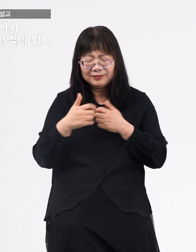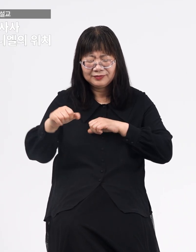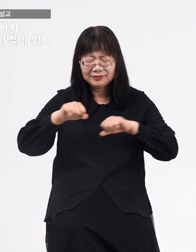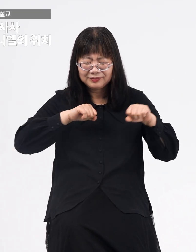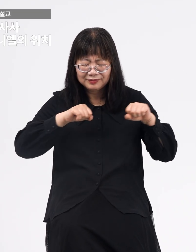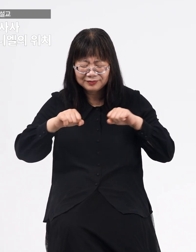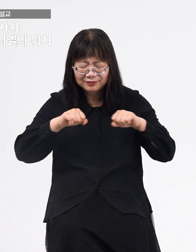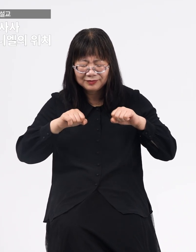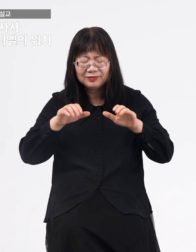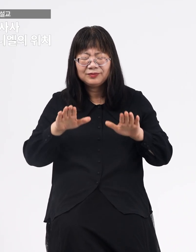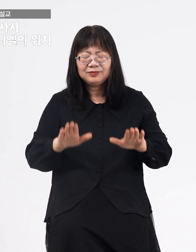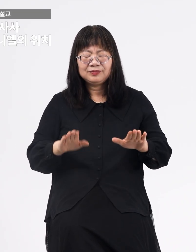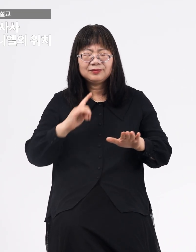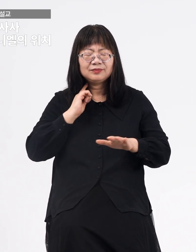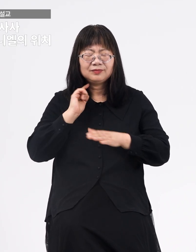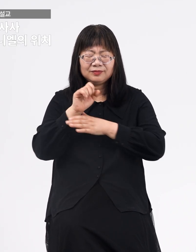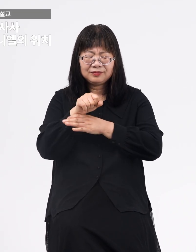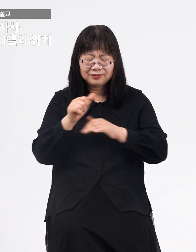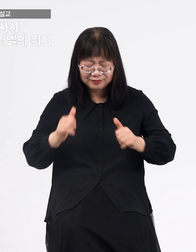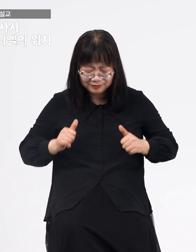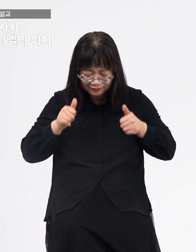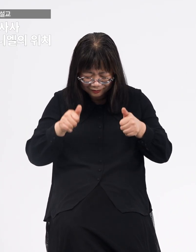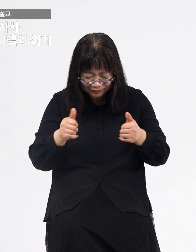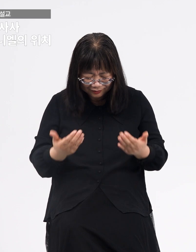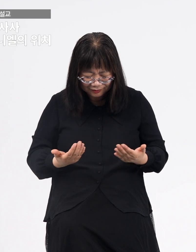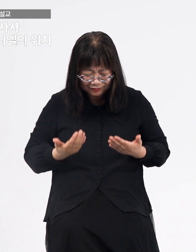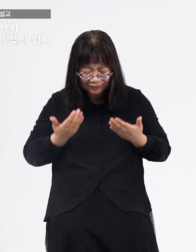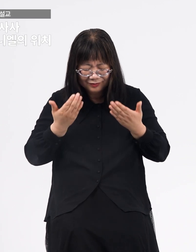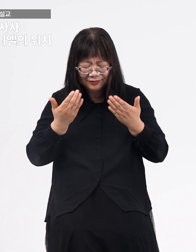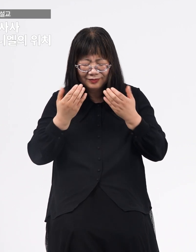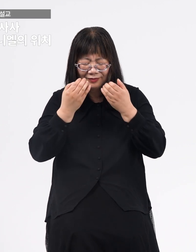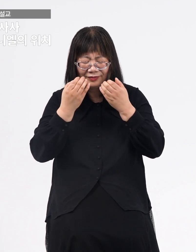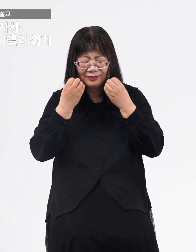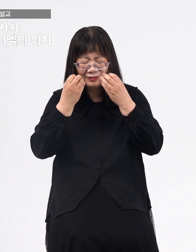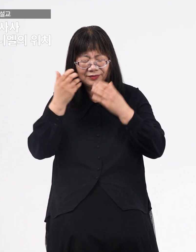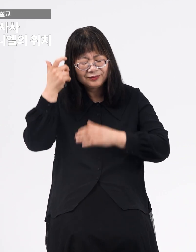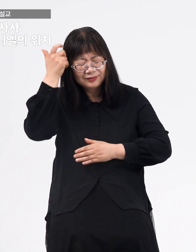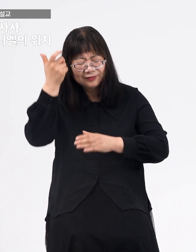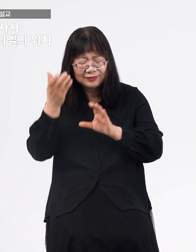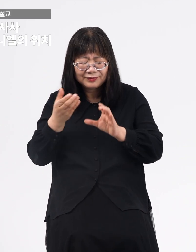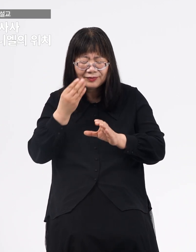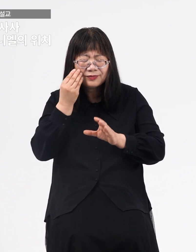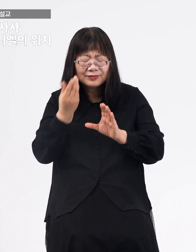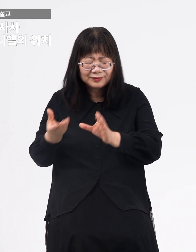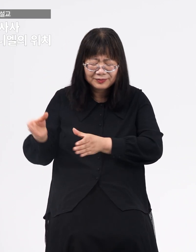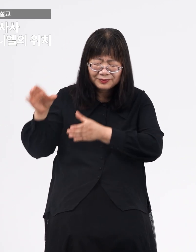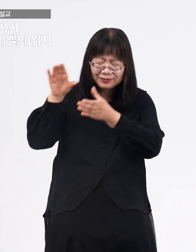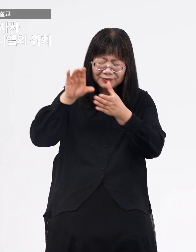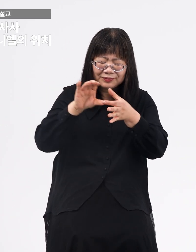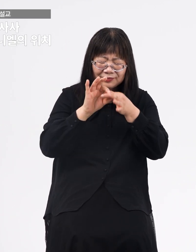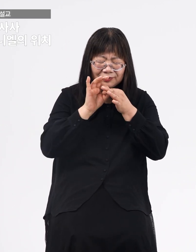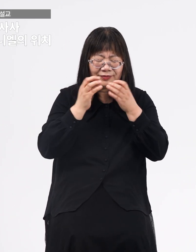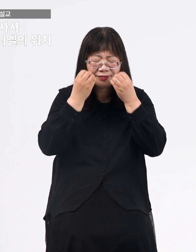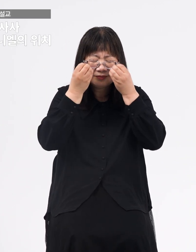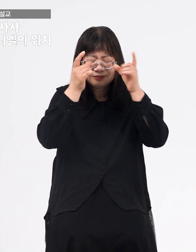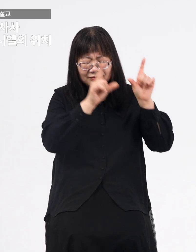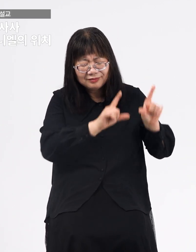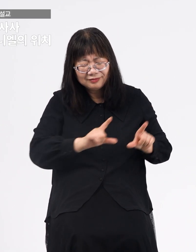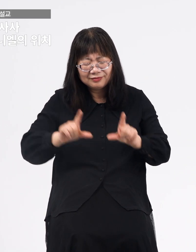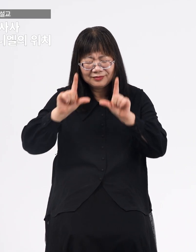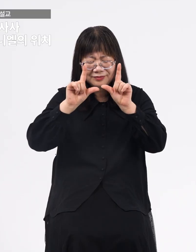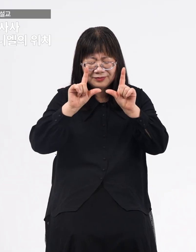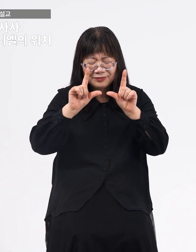역사가 오늘 머리 숙여 경배를 드리며 새 영의 기름 부음을 통해 새로운